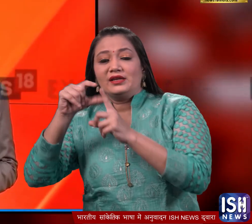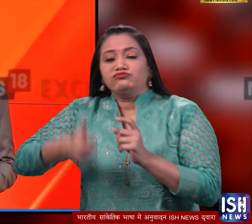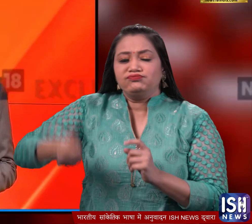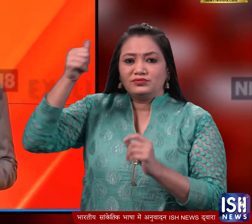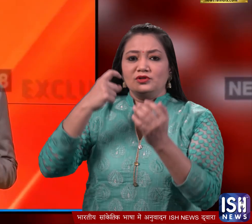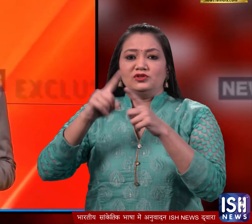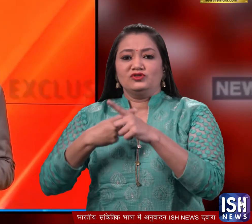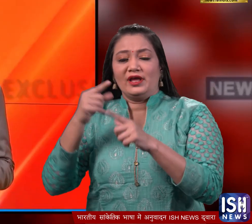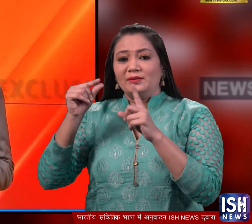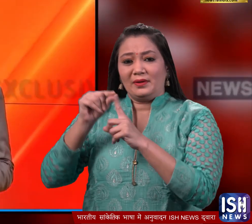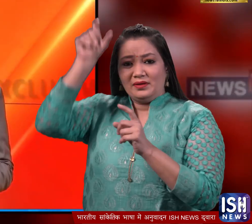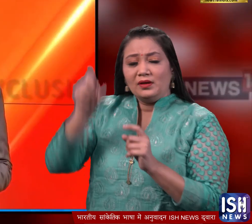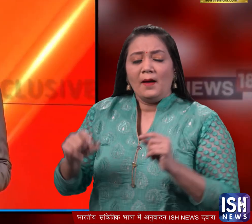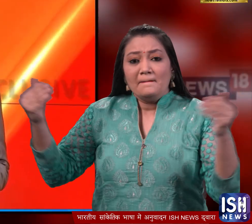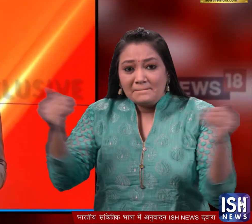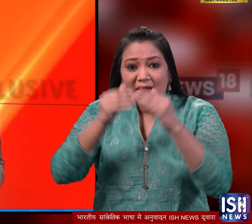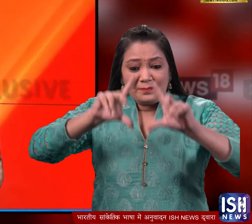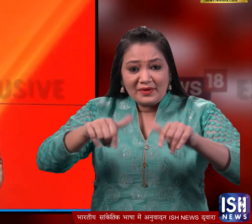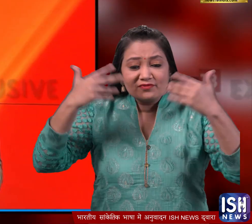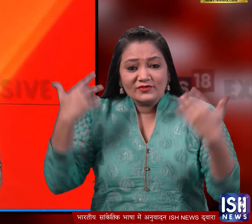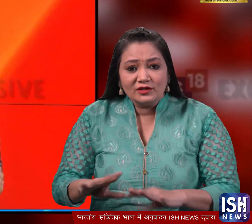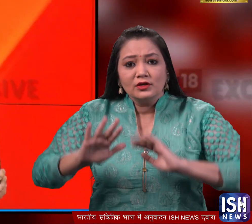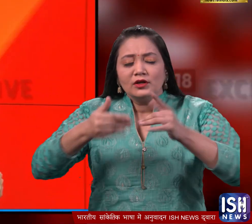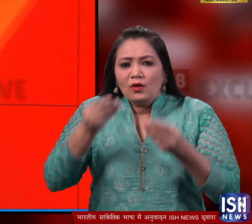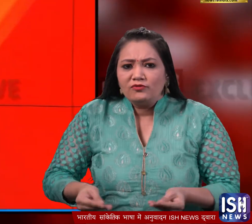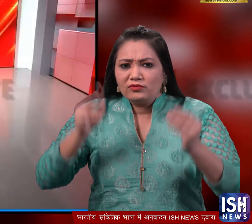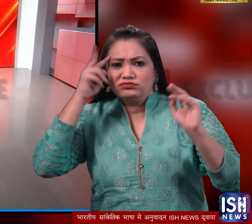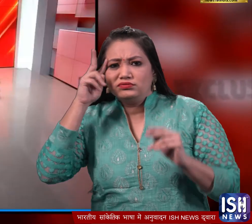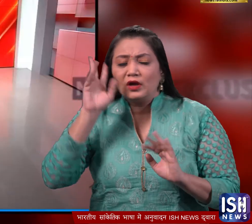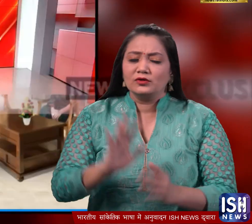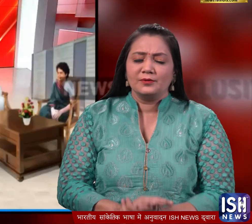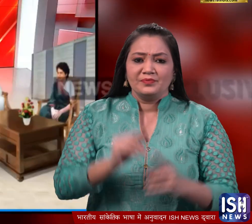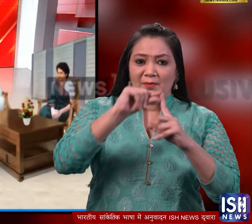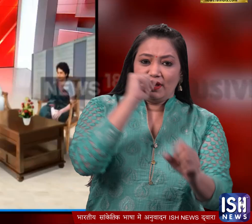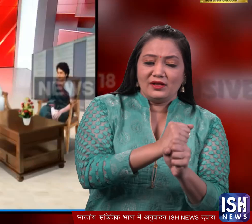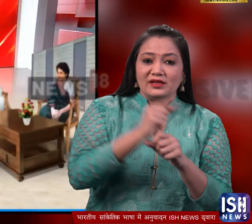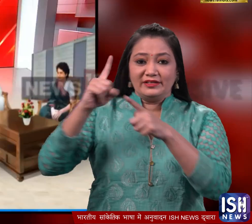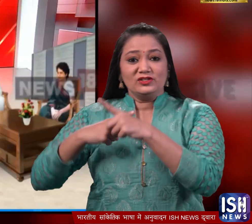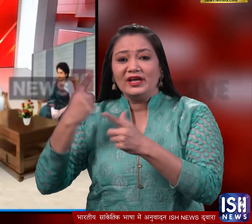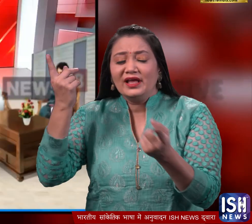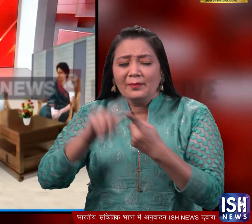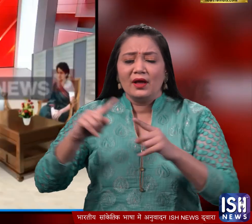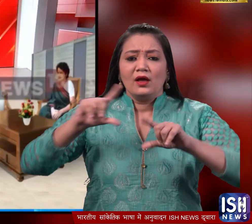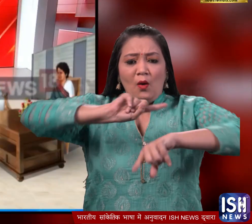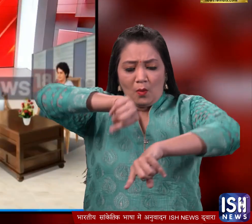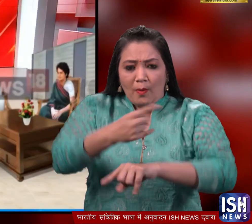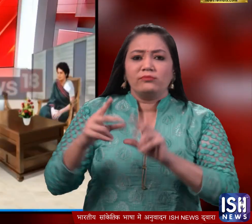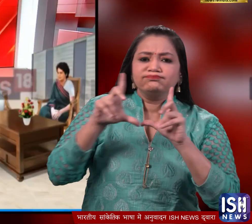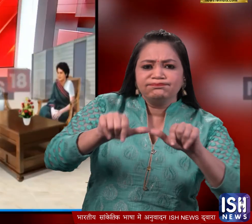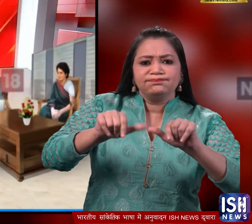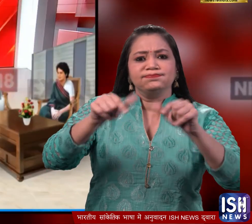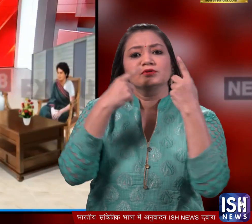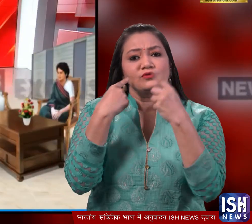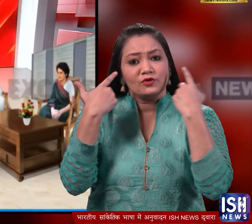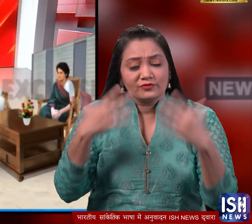की मुलाकात के बाद अटकलों ने जोर पकड़ लिया। न्यूज़ 18 के प्रांशु मिश्रा की रिपोर्ट है कि प्रियंका और जयंत के बीच करीब 1 घंटे तक